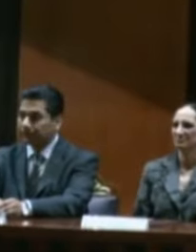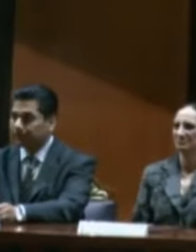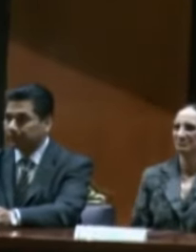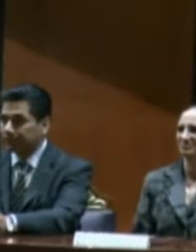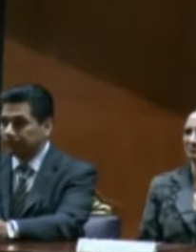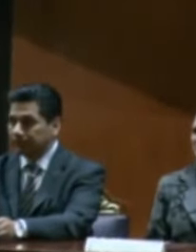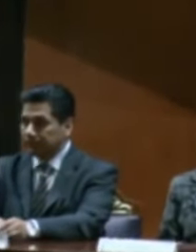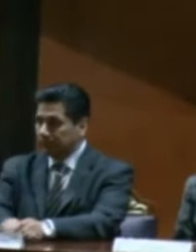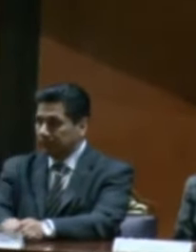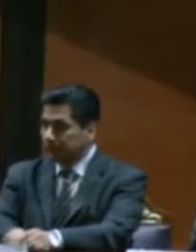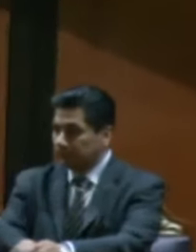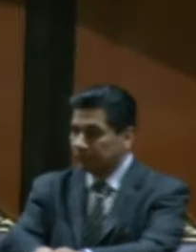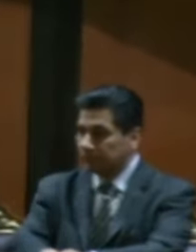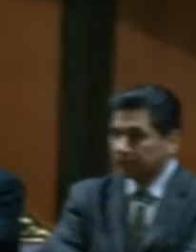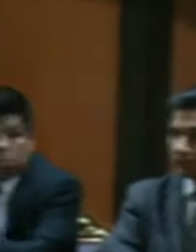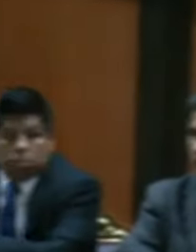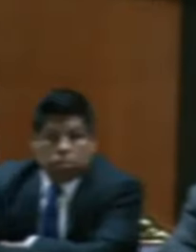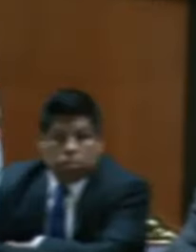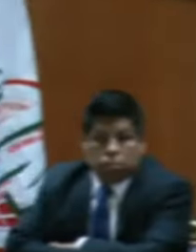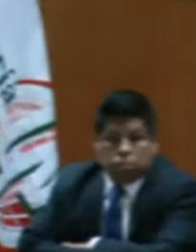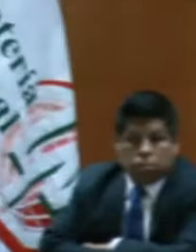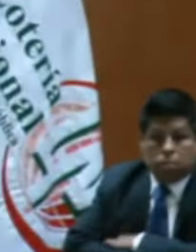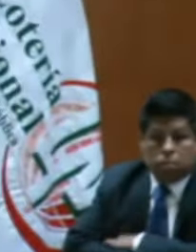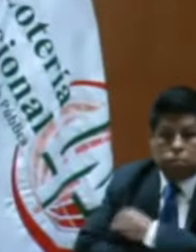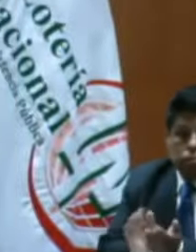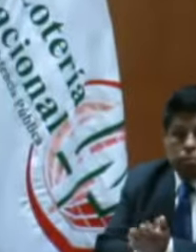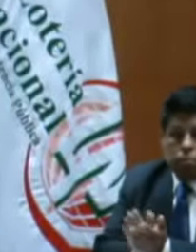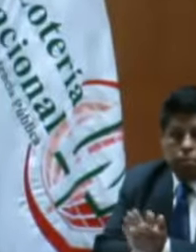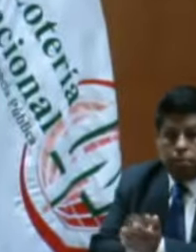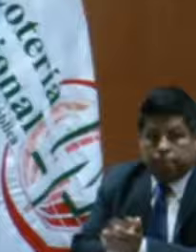las niñas y los niños gritones de lotería